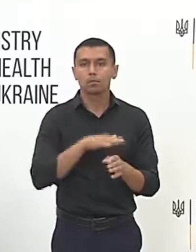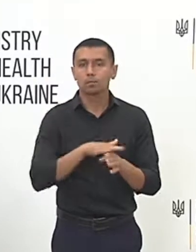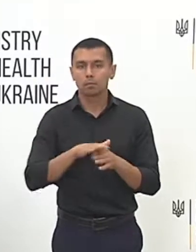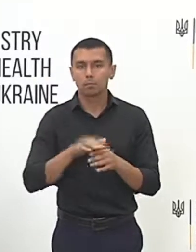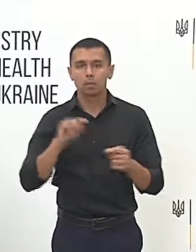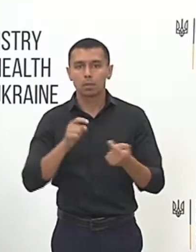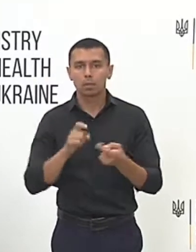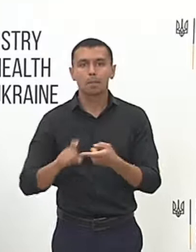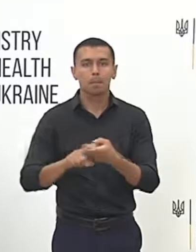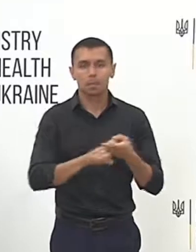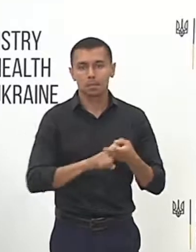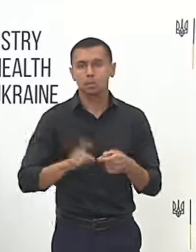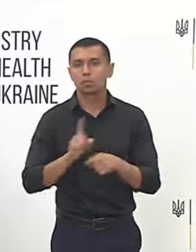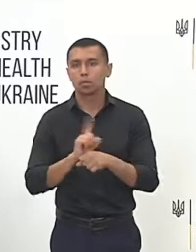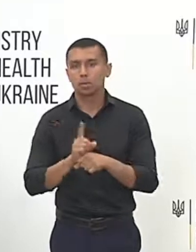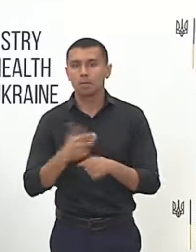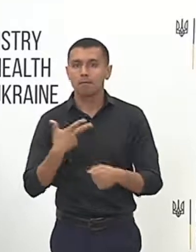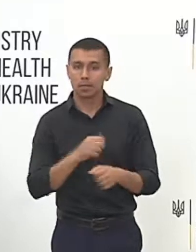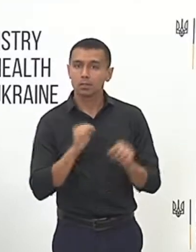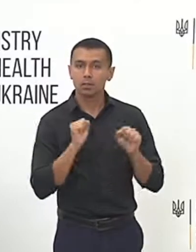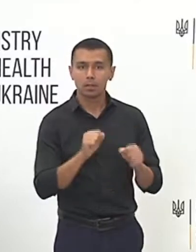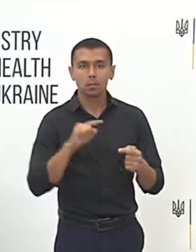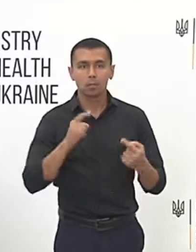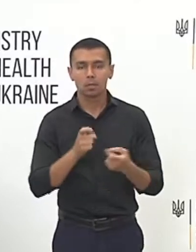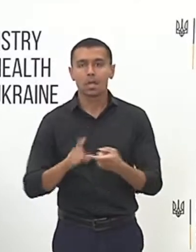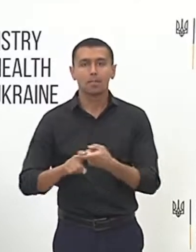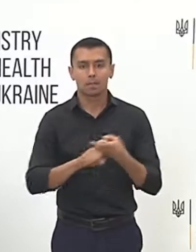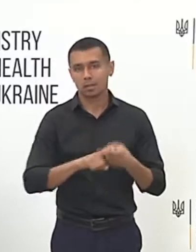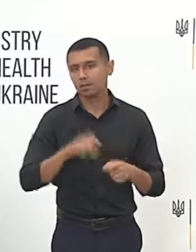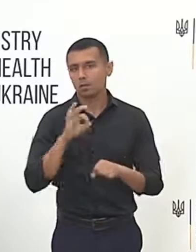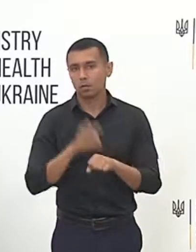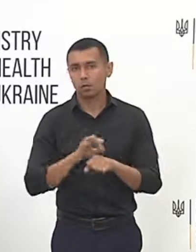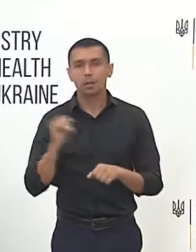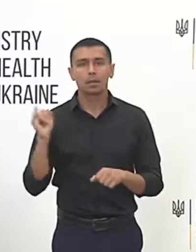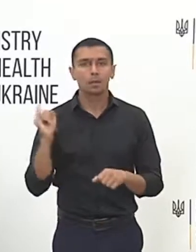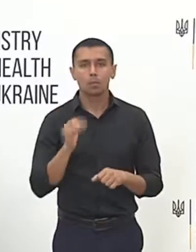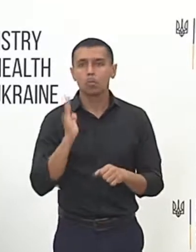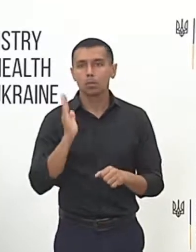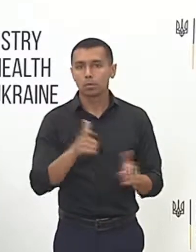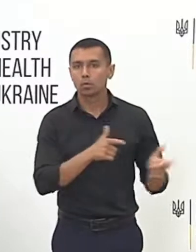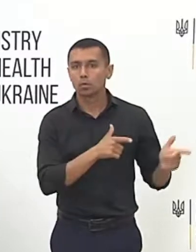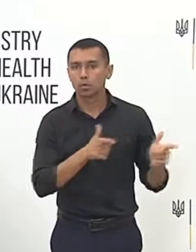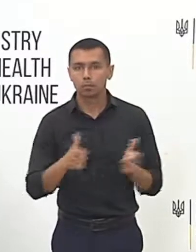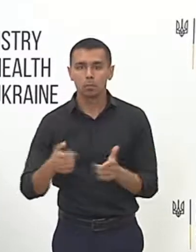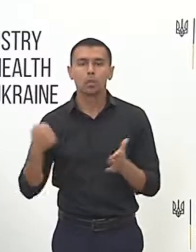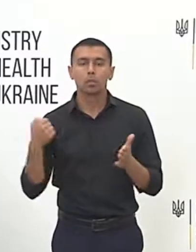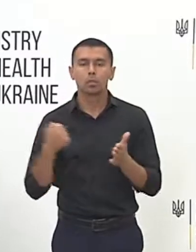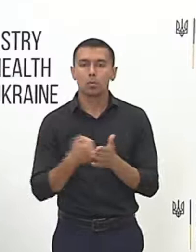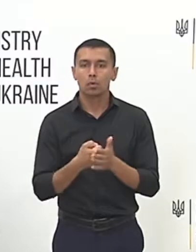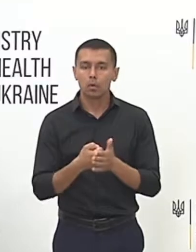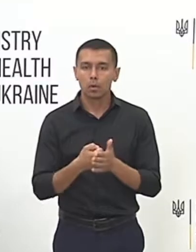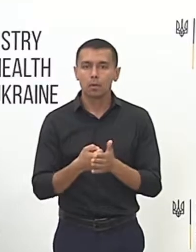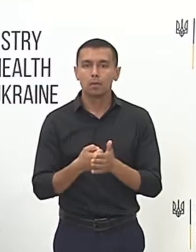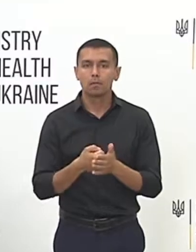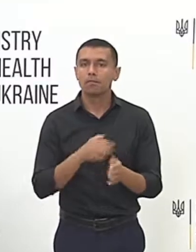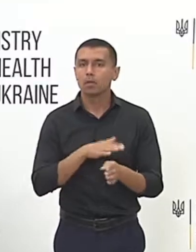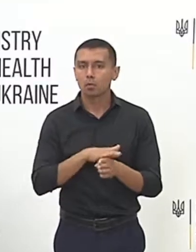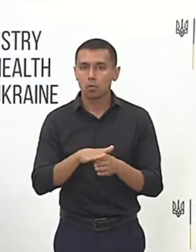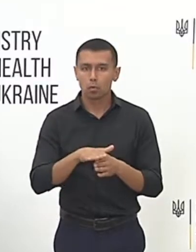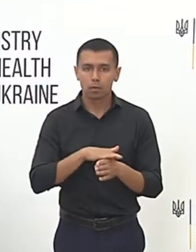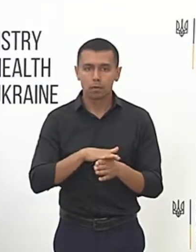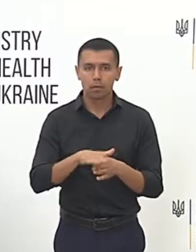дотриматись протиепідемічних норм, вакцинуватись проти інфекційних хвороб і бути готовими до, ну, і